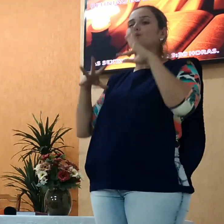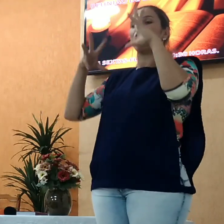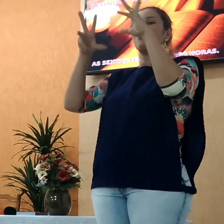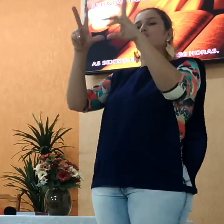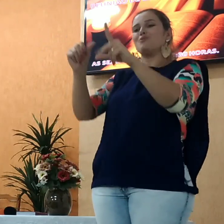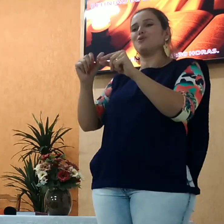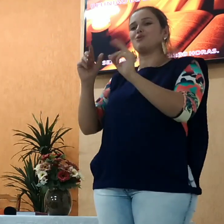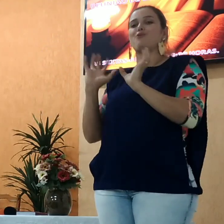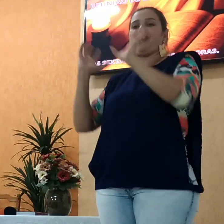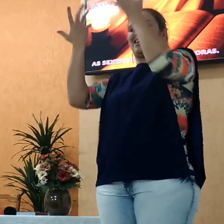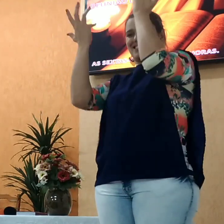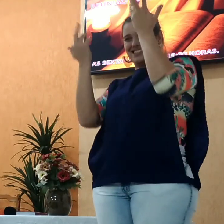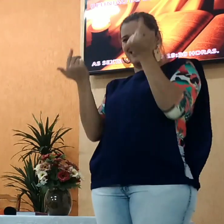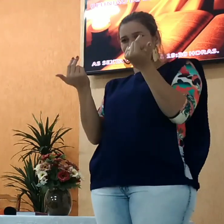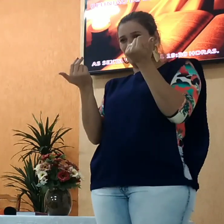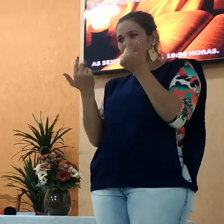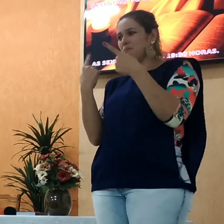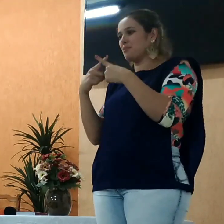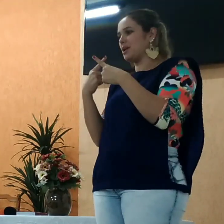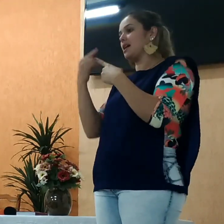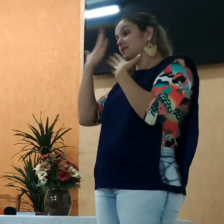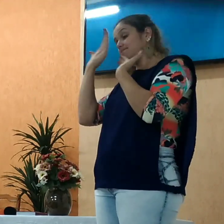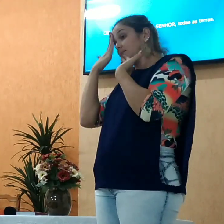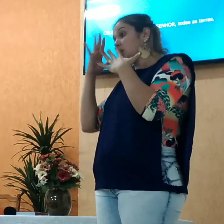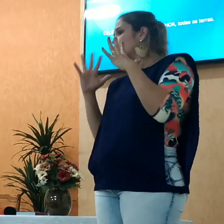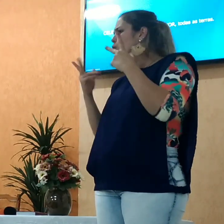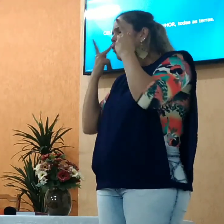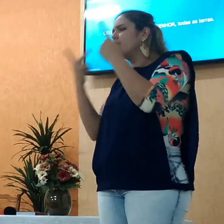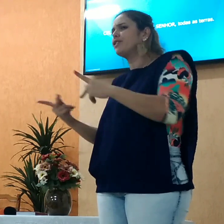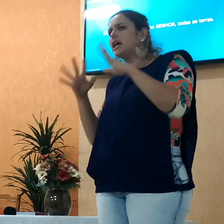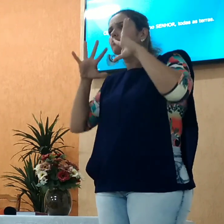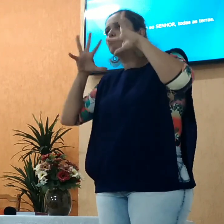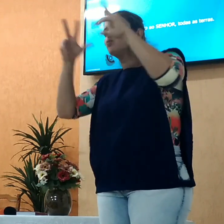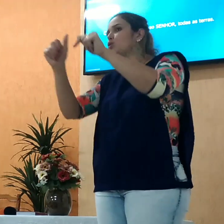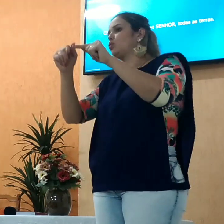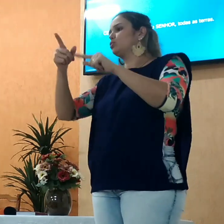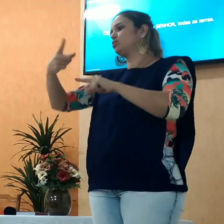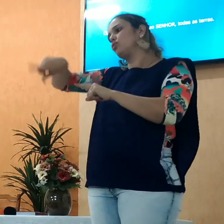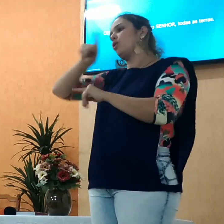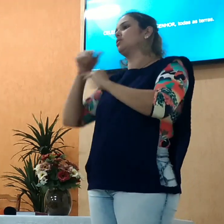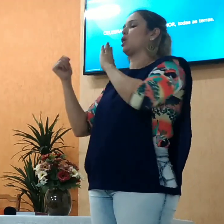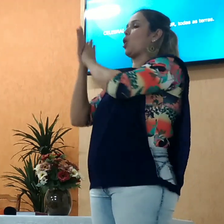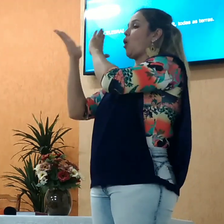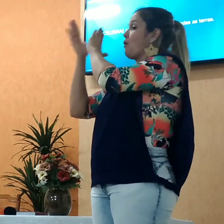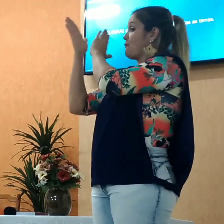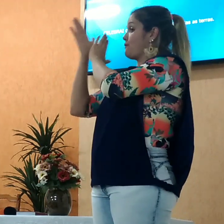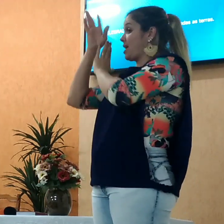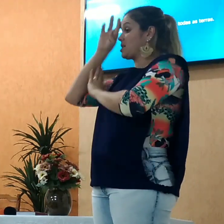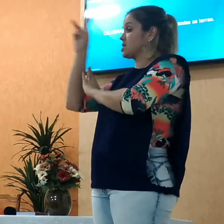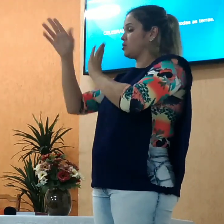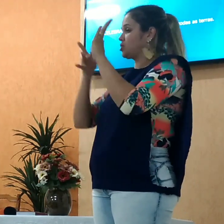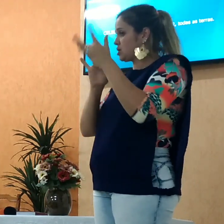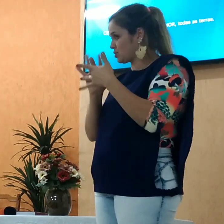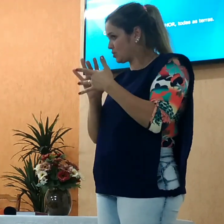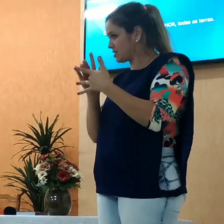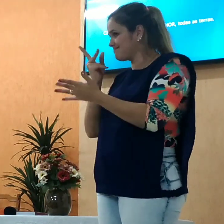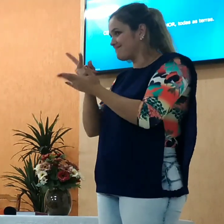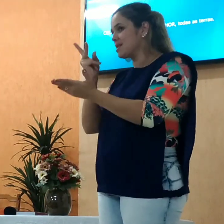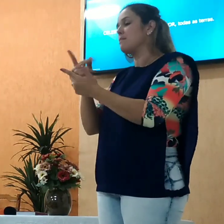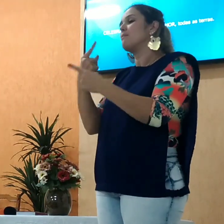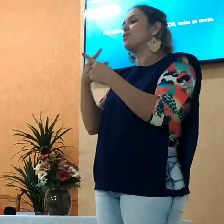terra, todo mundo, tudo que tem fôlego de vida, para louvar o Senhor, para engrandecer o Senhor